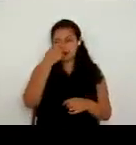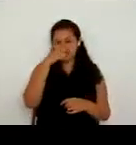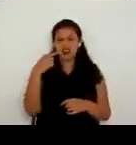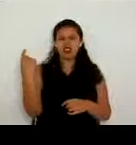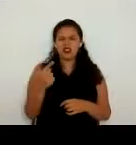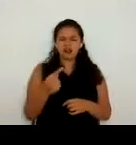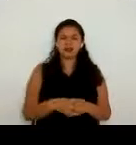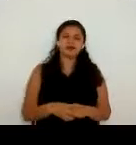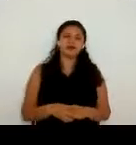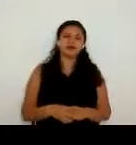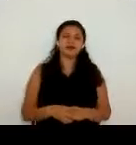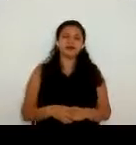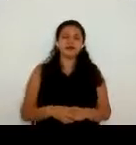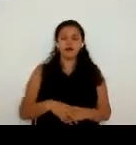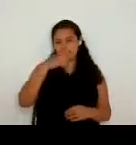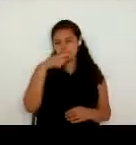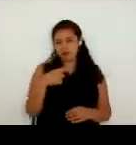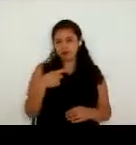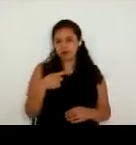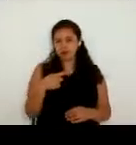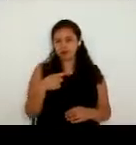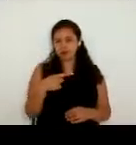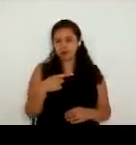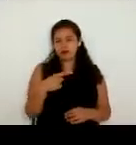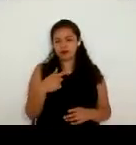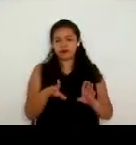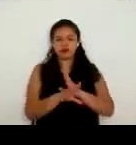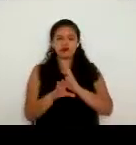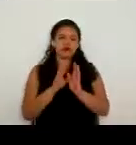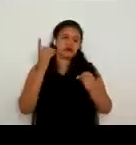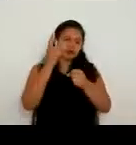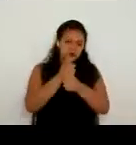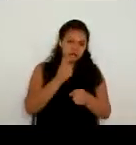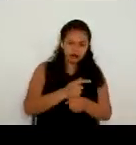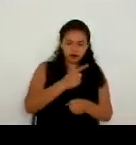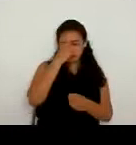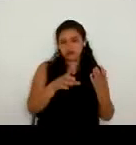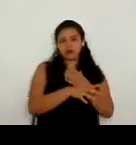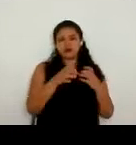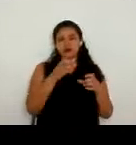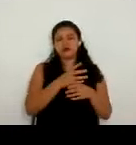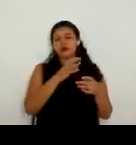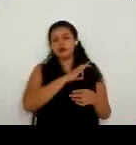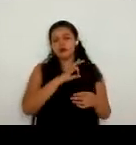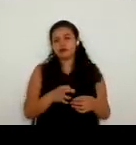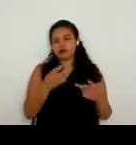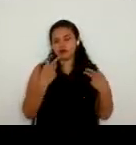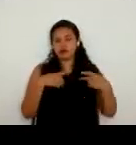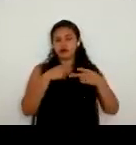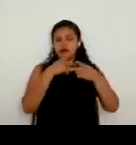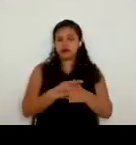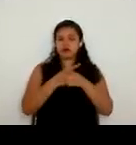hacer de alguna manera un pronóstico de las posibilidades que los pacientes tienen para terminar sus